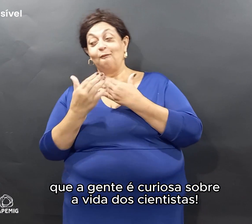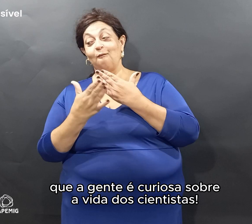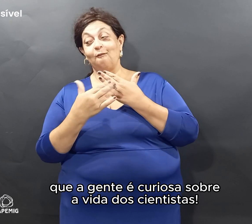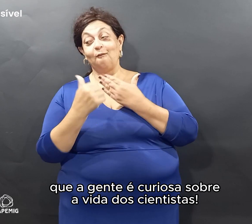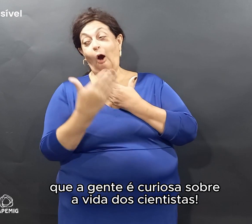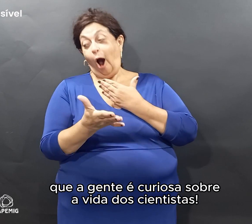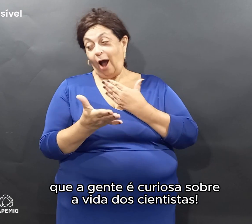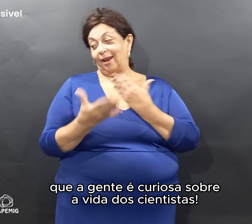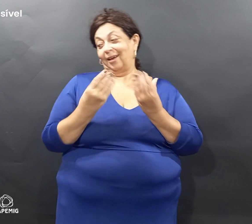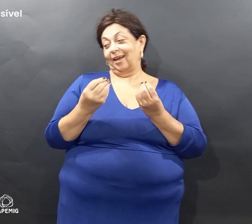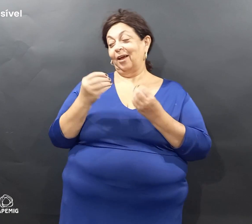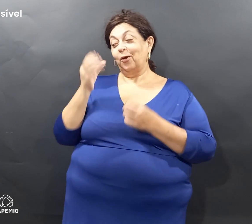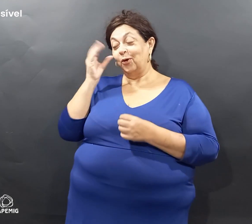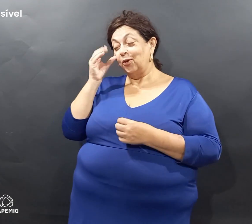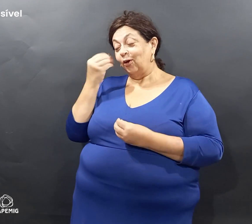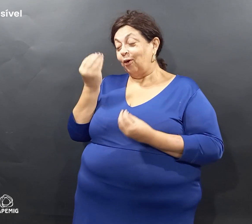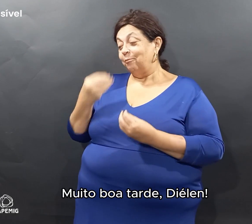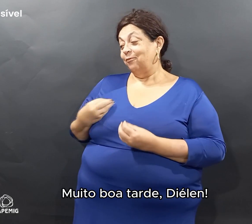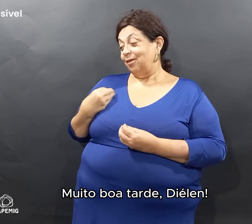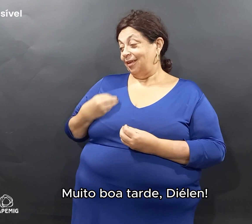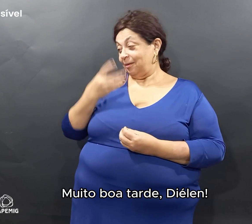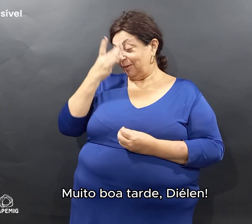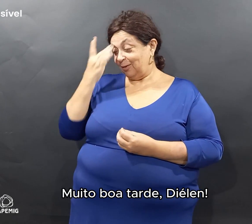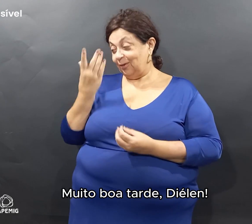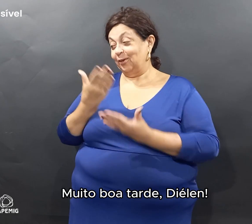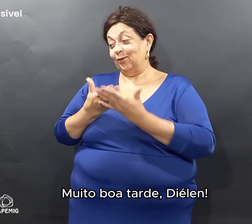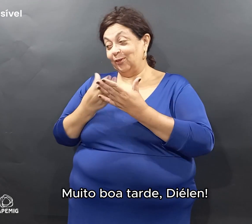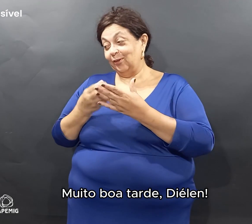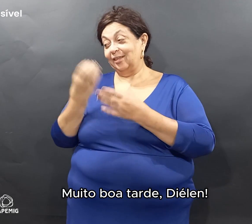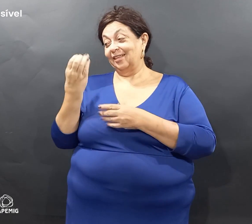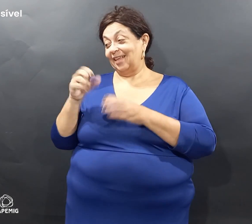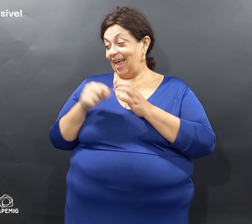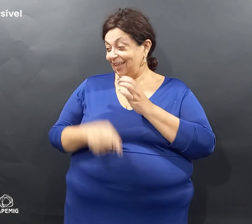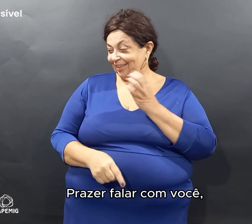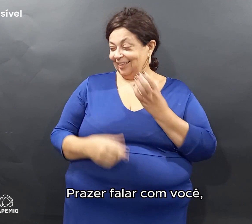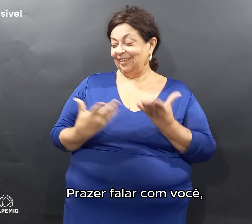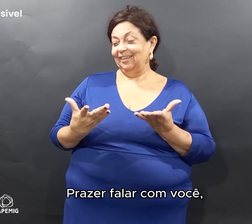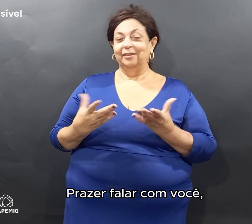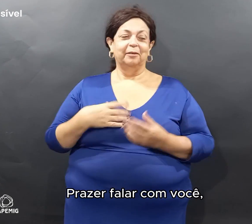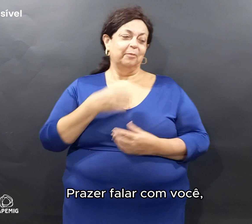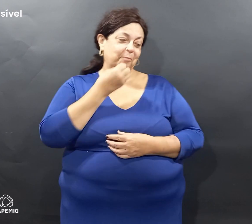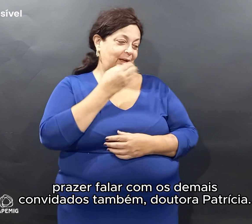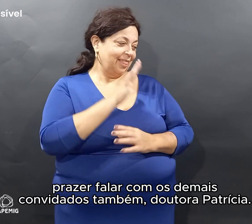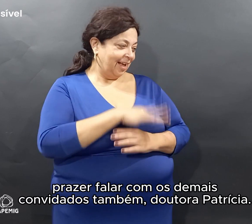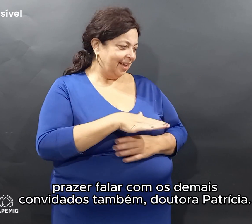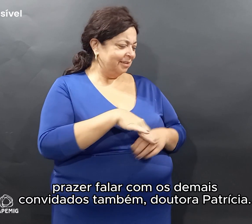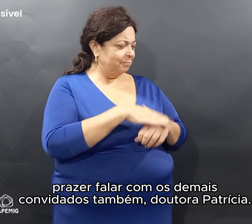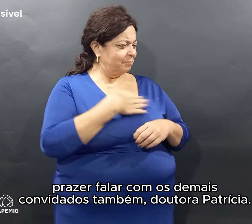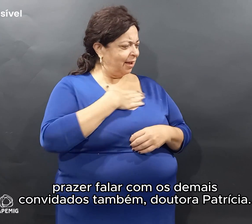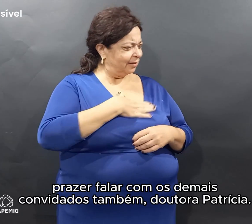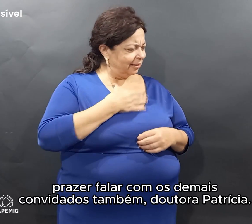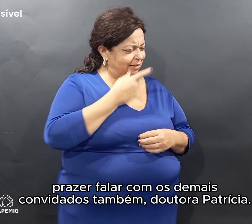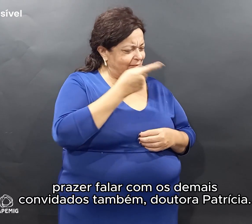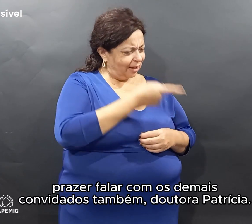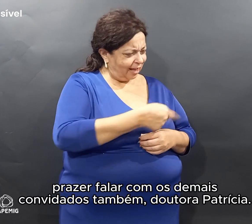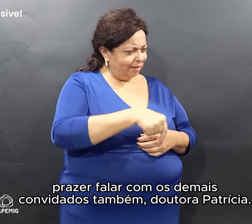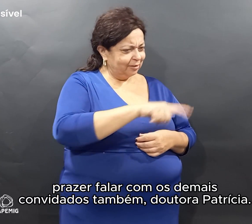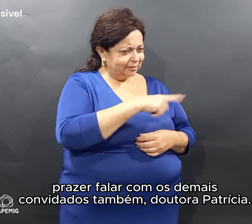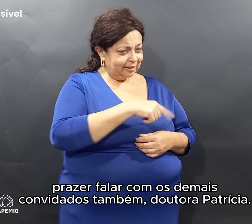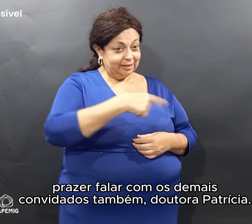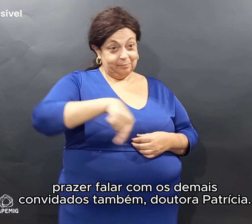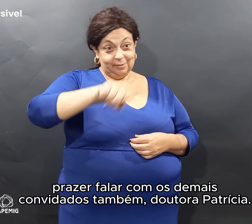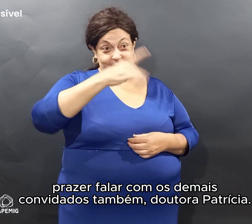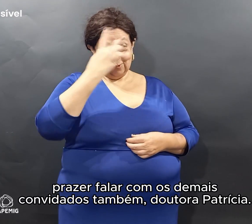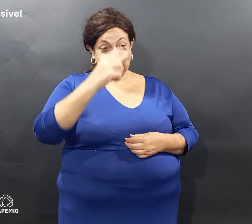curiosa sobre a vida dos cientistas? Muito boa tarde, Jelen. Prazer falar com você, prazer falar com os demais convidados